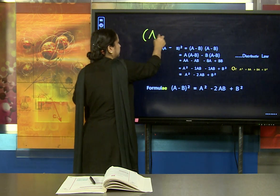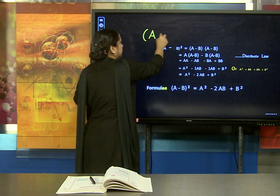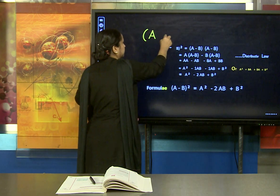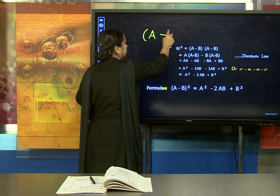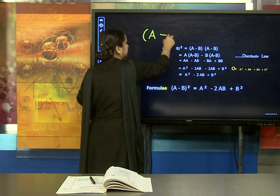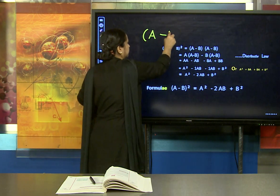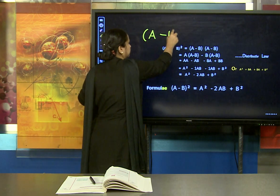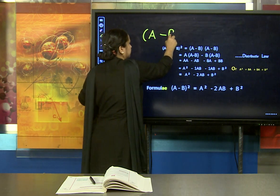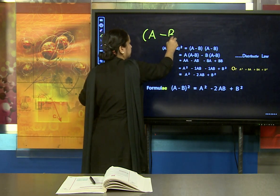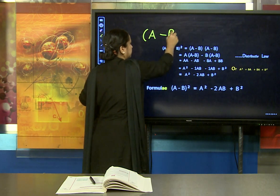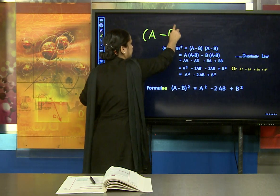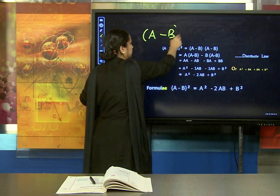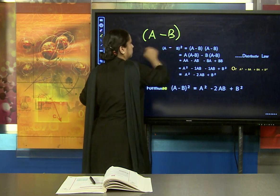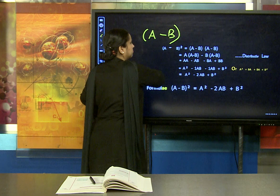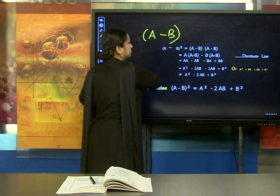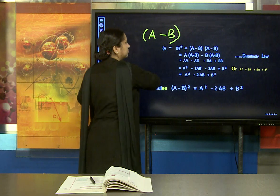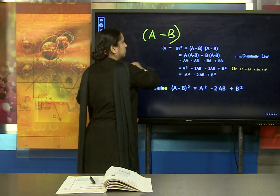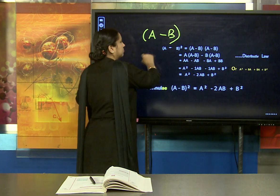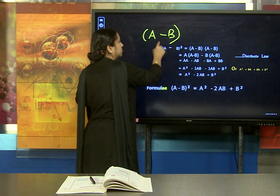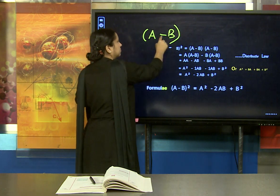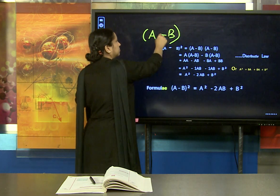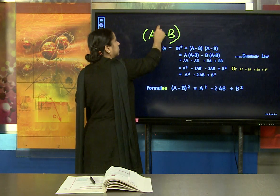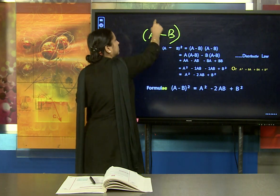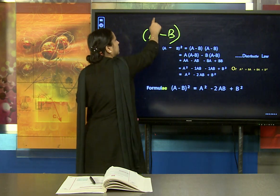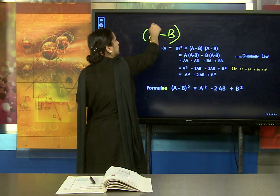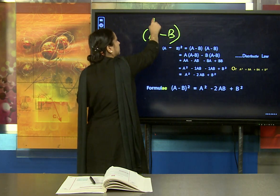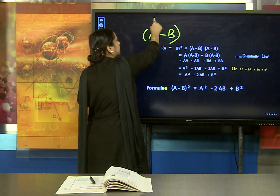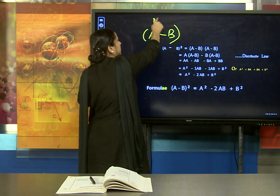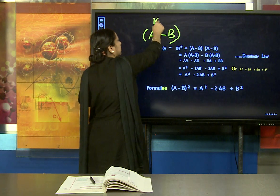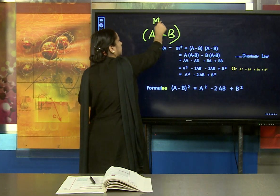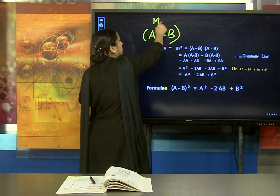इसमें a माइनस बी, इसको हमने